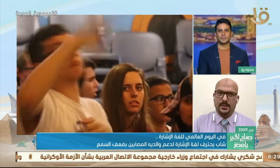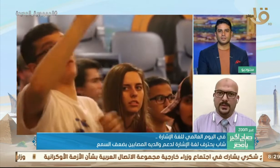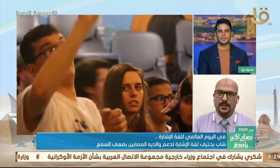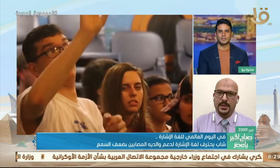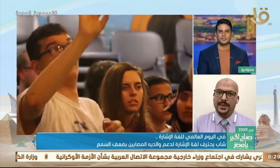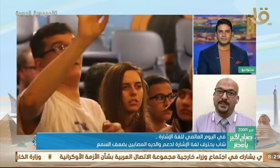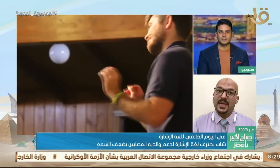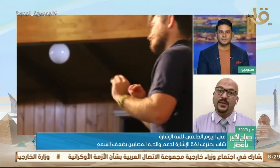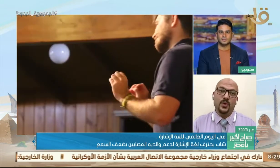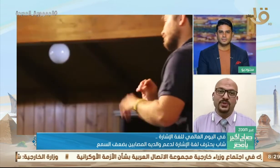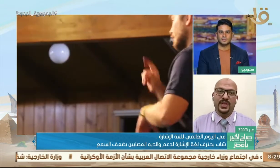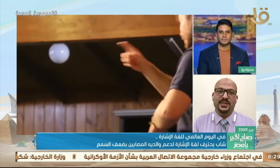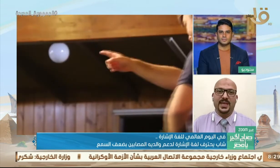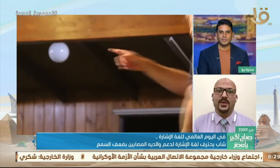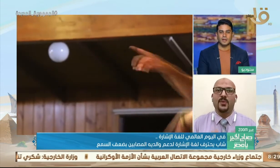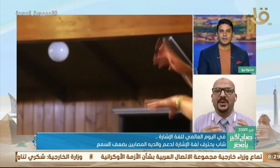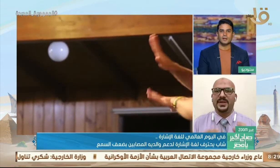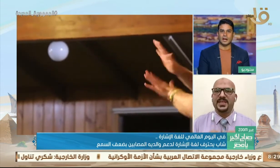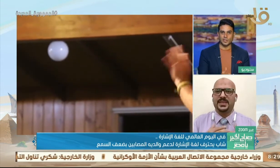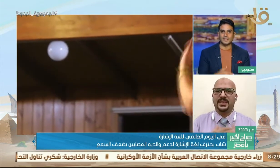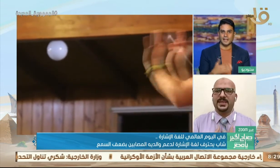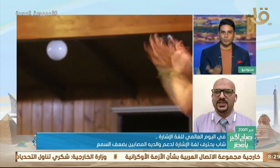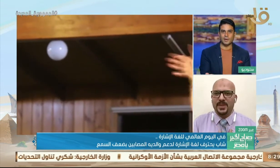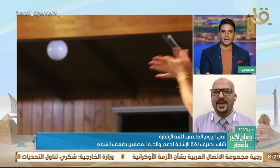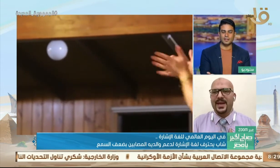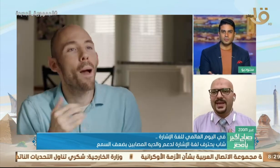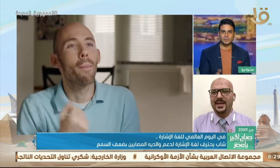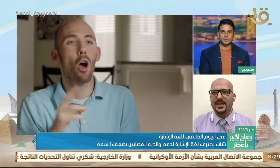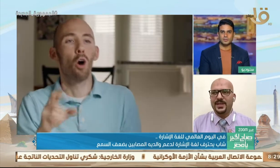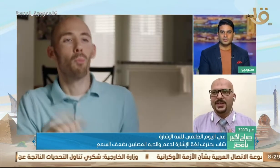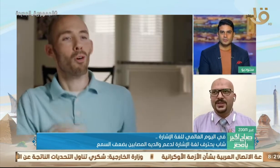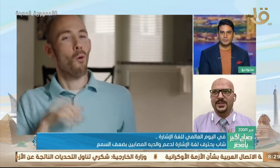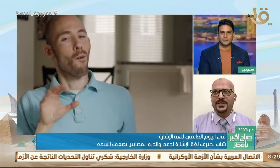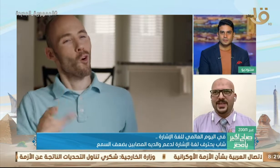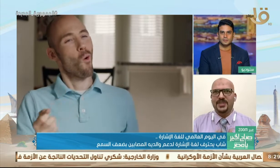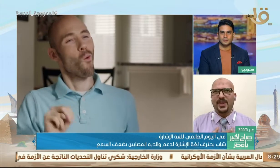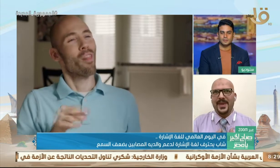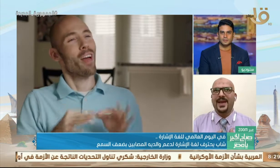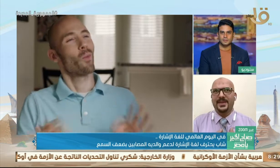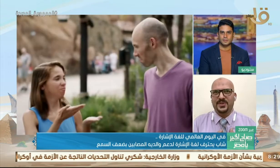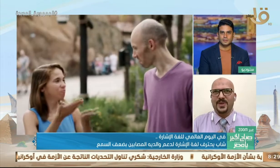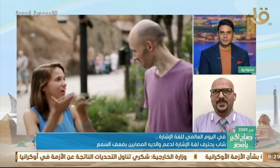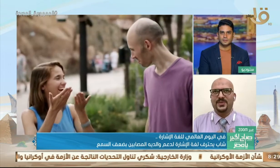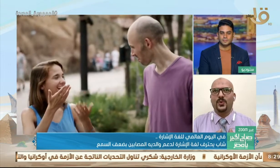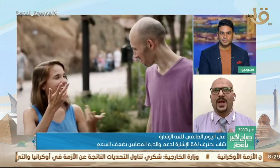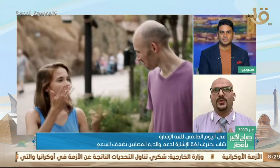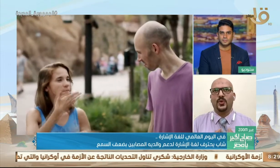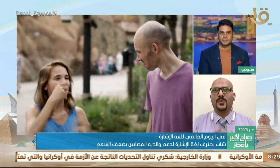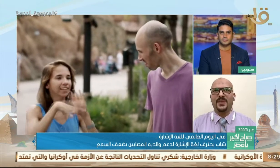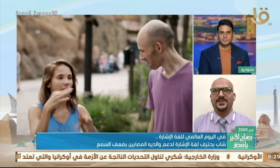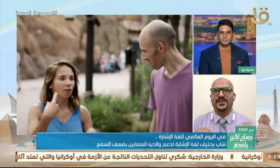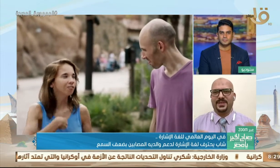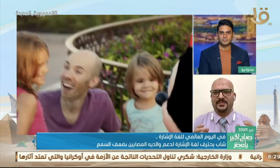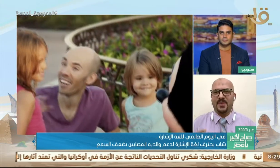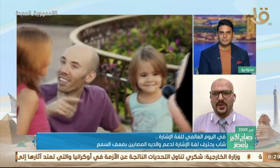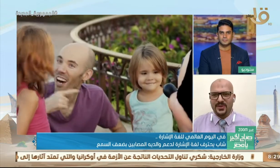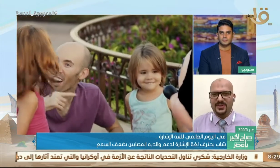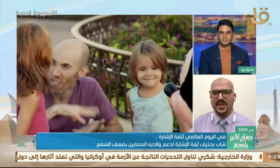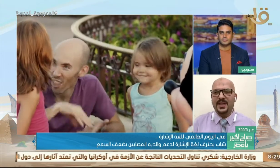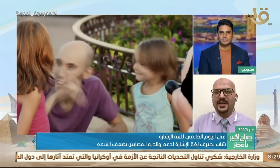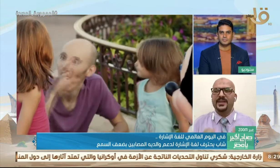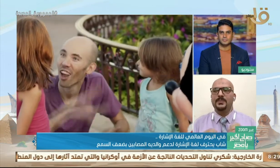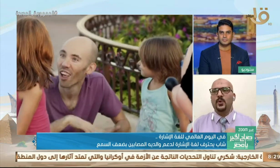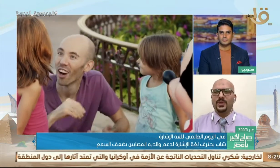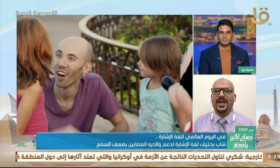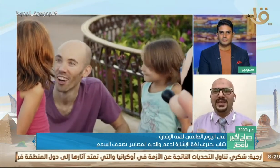الإشارة لا ما عندهمش احتياج، هم ناس عشان يتعاملوا مع شبهي أهاليهم. أنا، ناس شبهي أنا بالظبط، وعندهم نفس